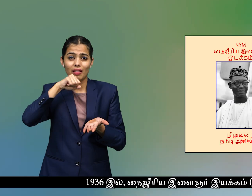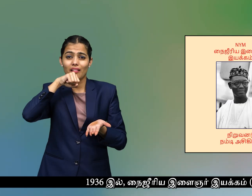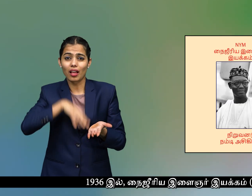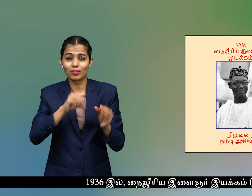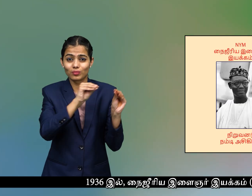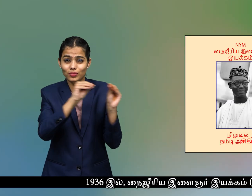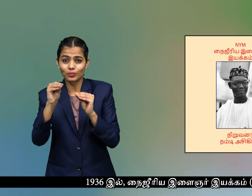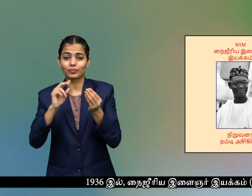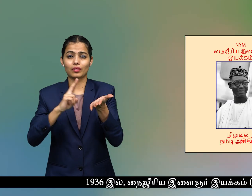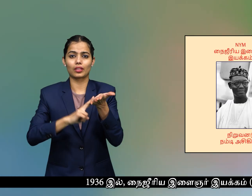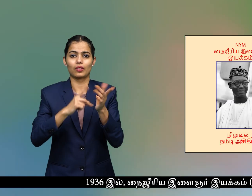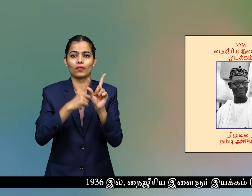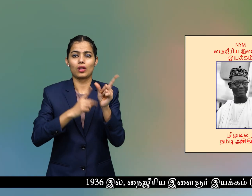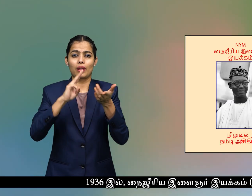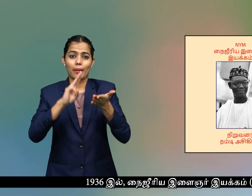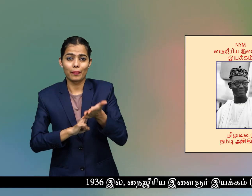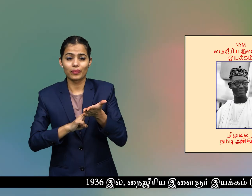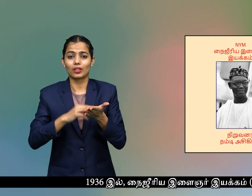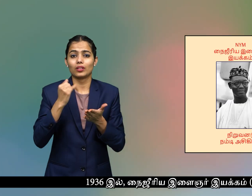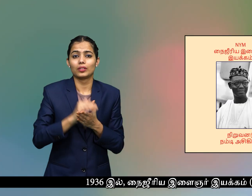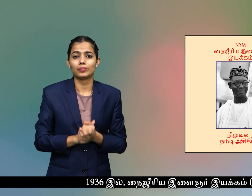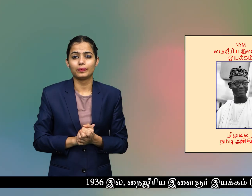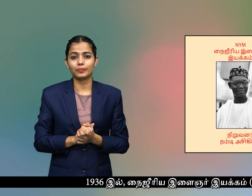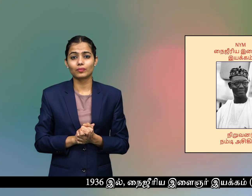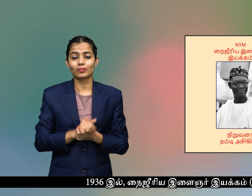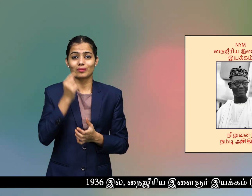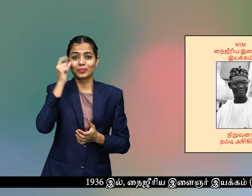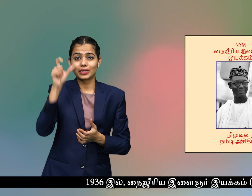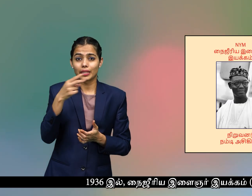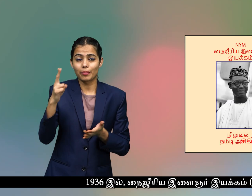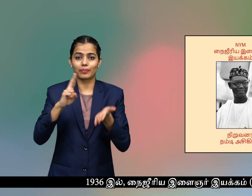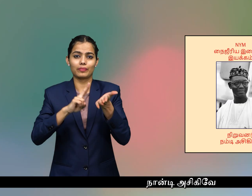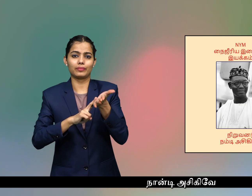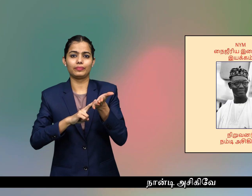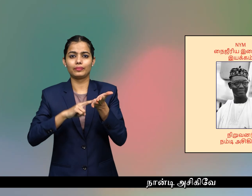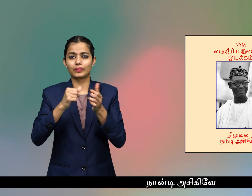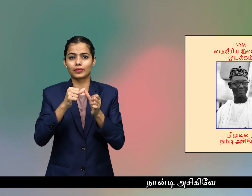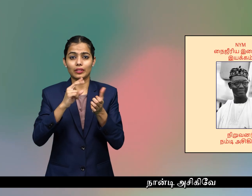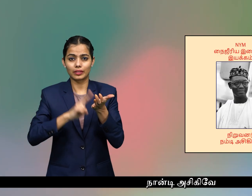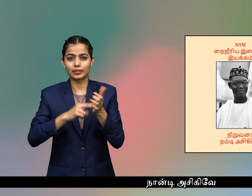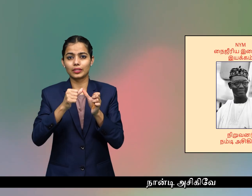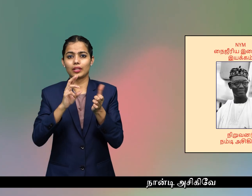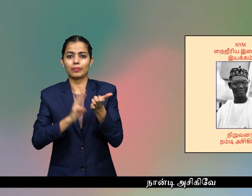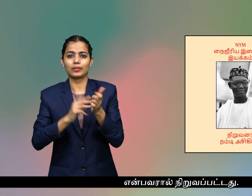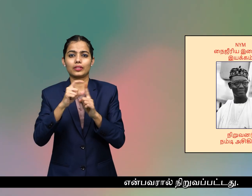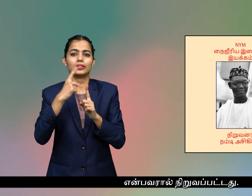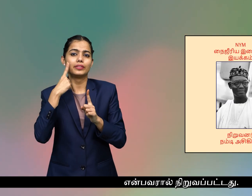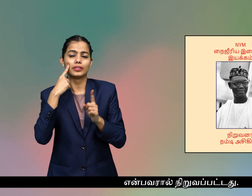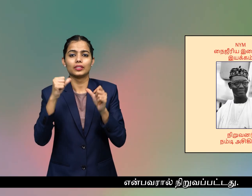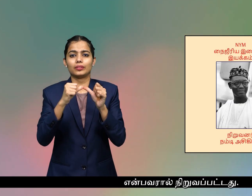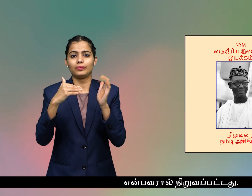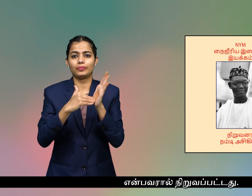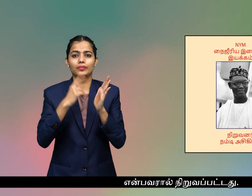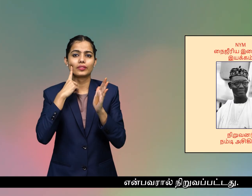1936இல் நைஜீரிய இளைஞர் இயக்கம் அதாவது NYM நான்டி ஆசிகுவே